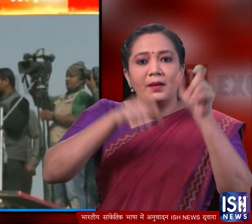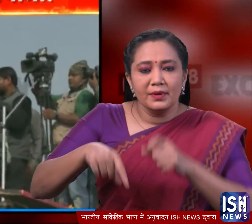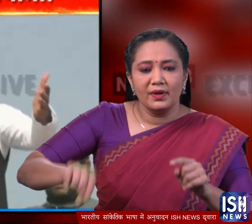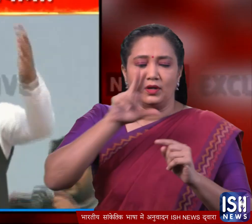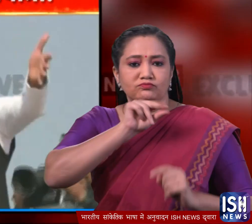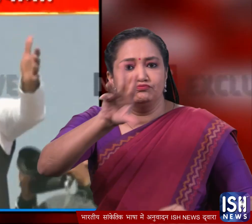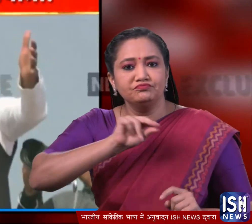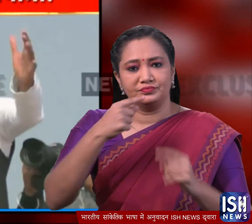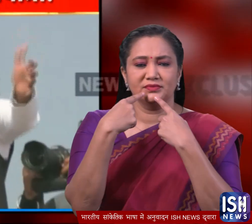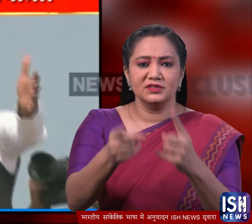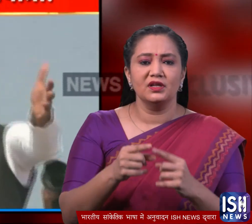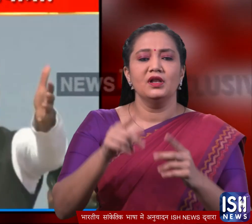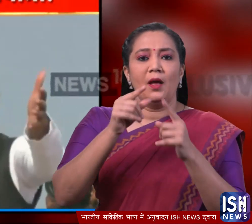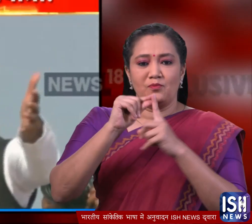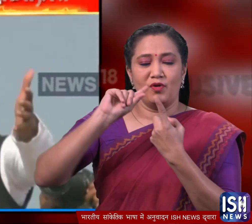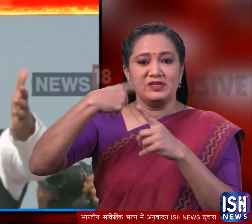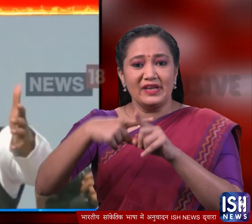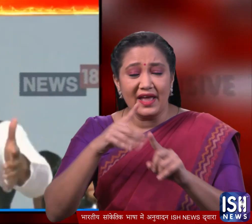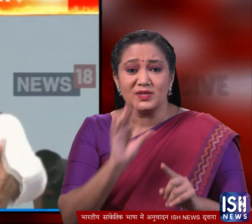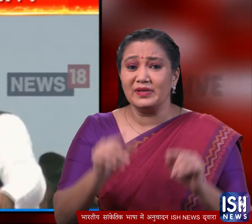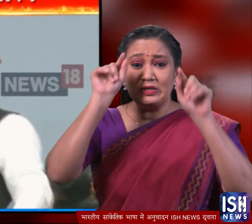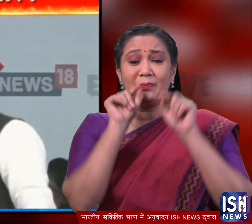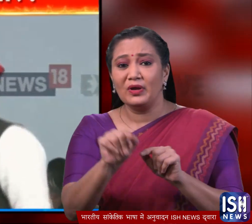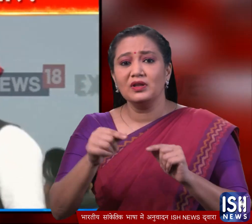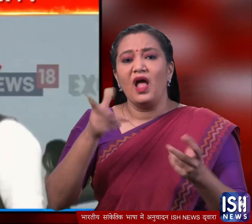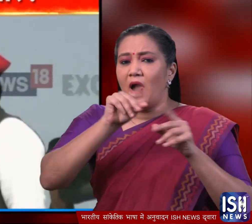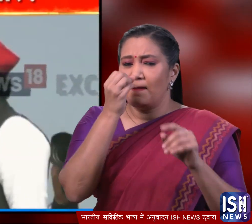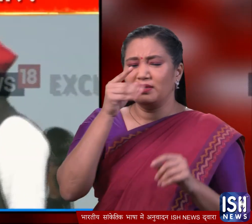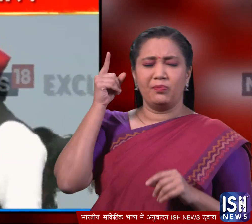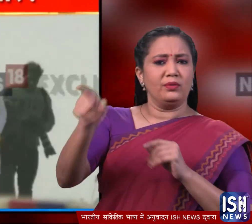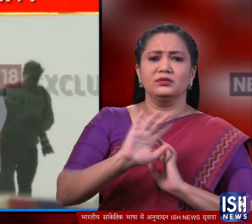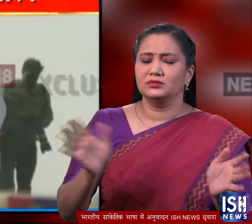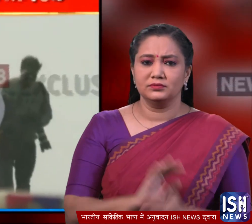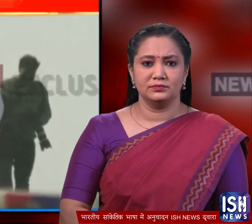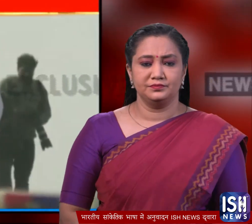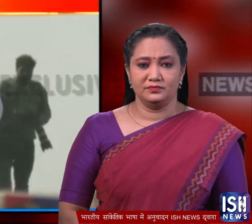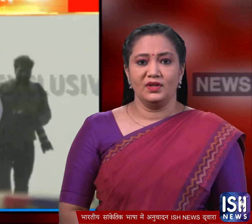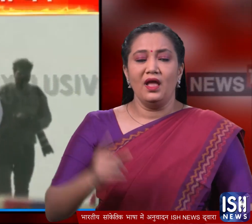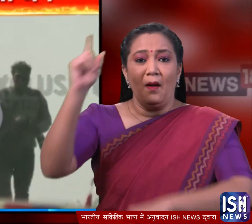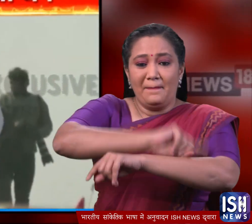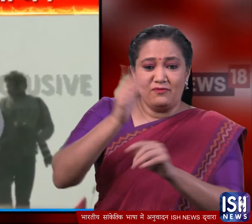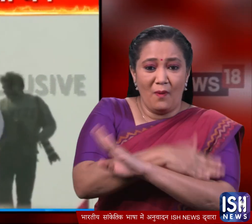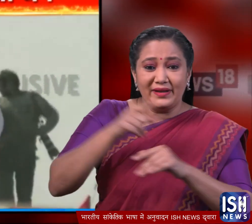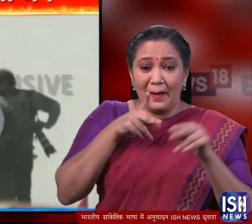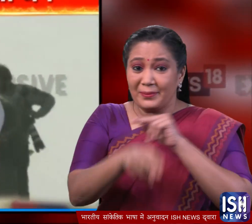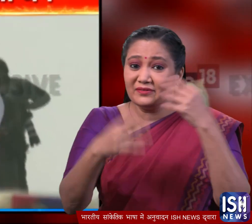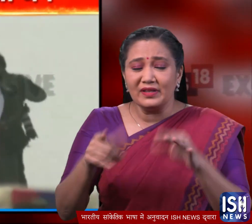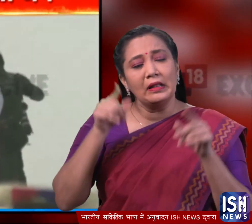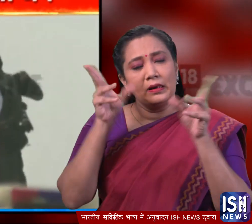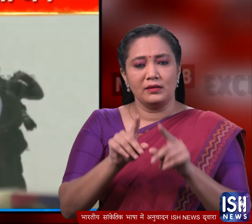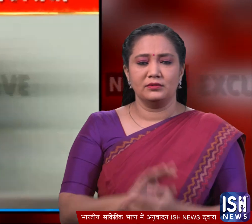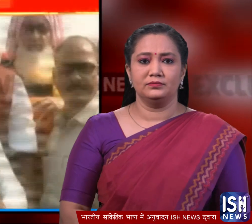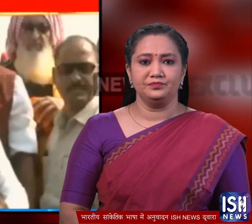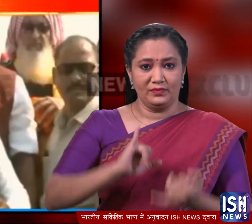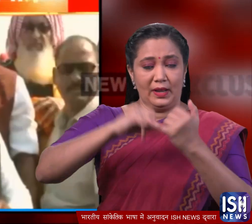मौके पर लोगों को संबोधित करते हुए उन्होंने पूर्वांचल एक्सप्रेसवे के मुद्दे पर फिर से बीजेपी पर निशाना साधा और एक दिन पहले हुए उद्घाटन का जिक्र